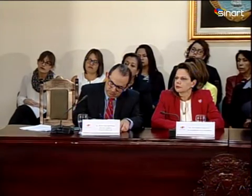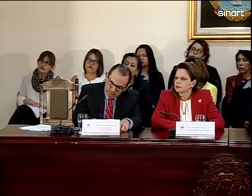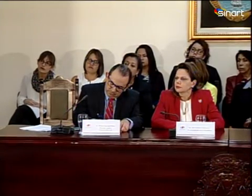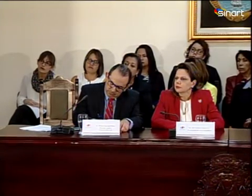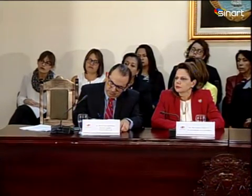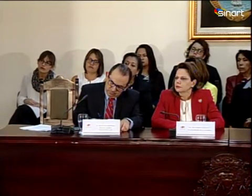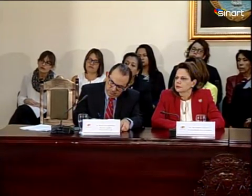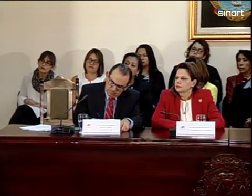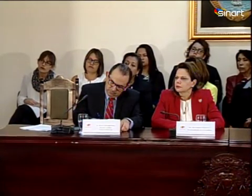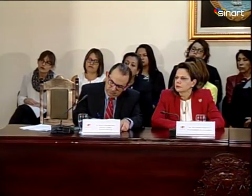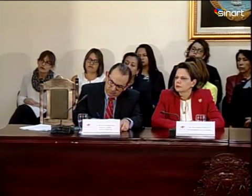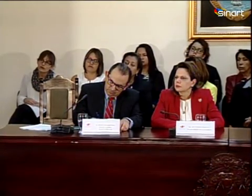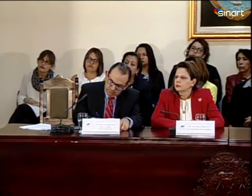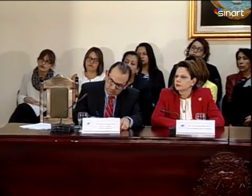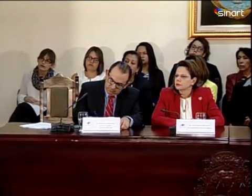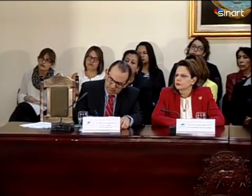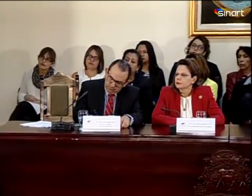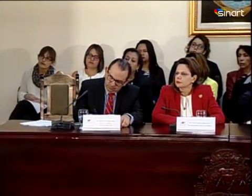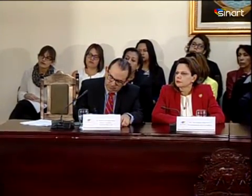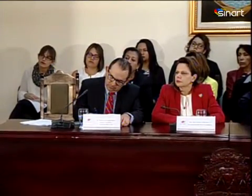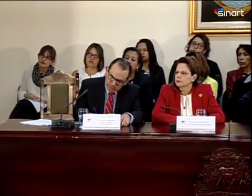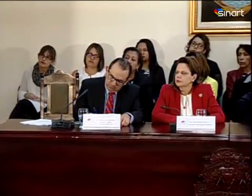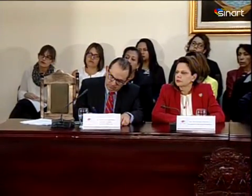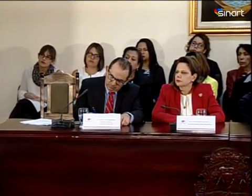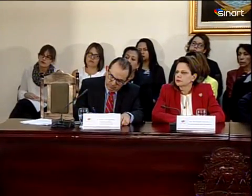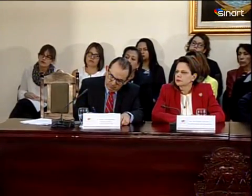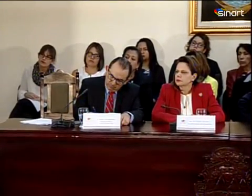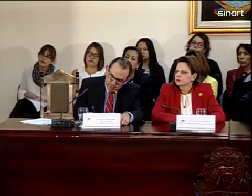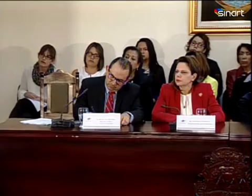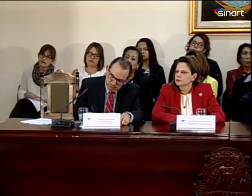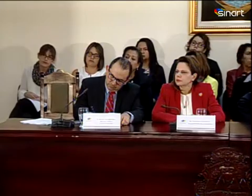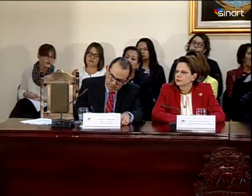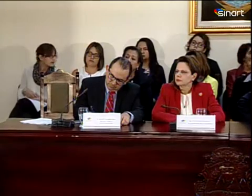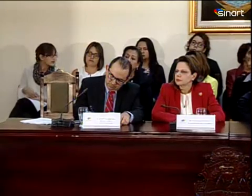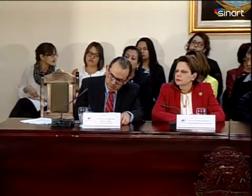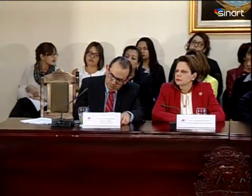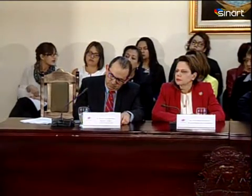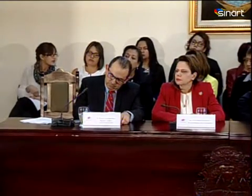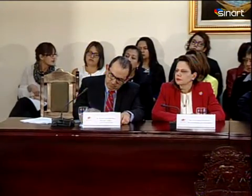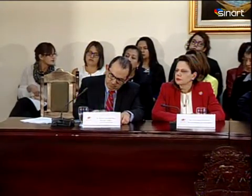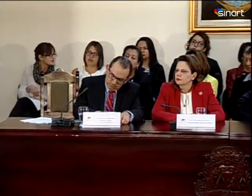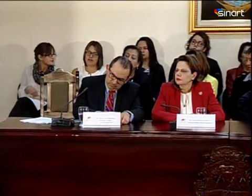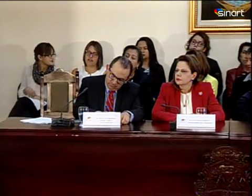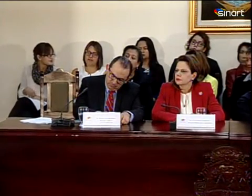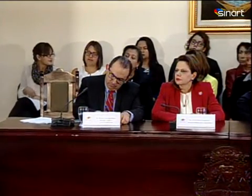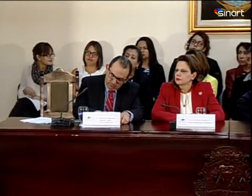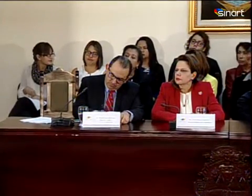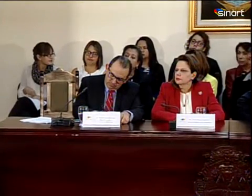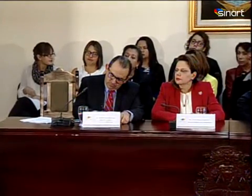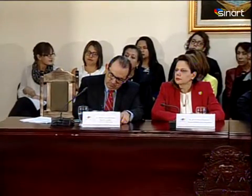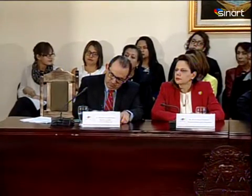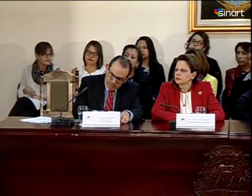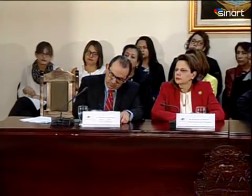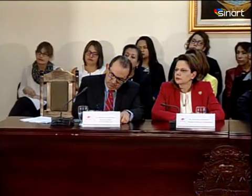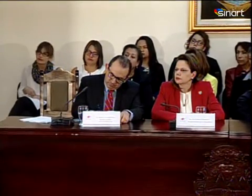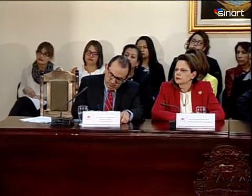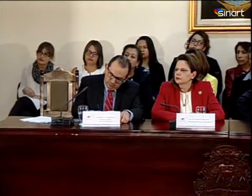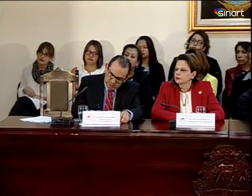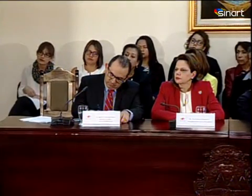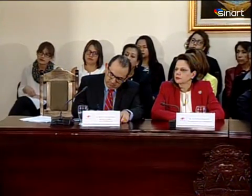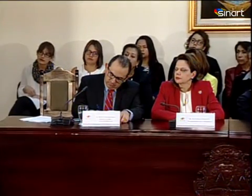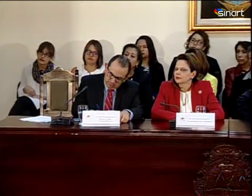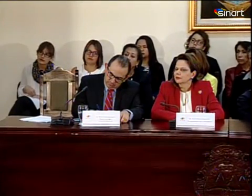de humo para que hoy en la tarde vayamos con algo a la Corte? Y al presidente, don Luis Guillermo, los diputados le pidieron a usted no intervenir y que los dejara legislar. Hoy usted presenta